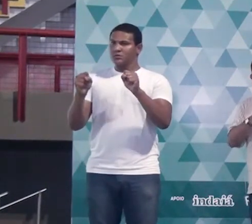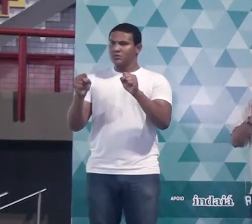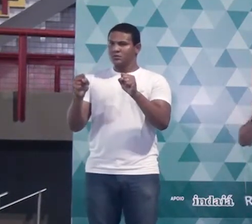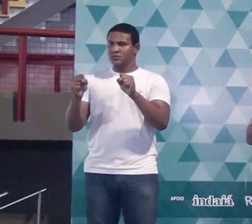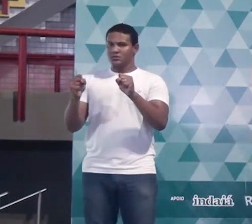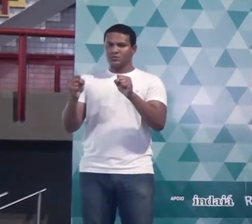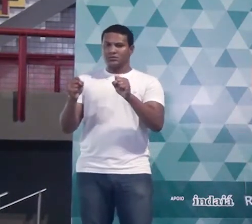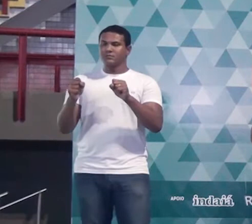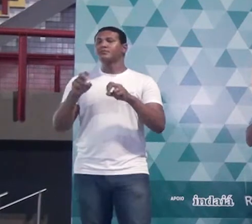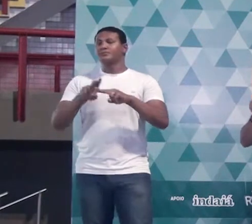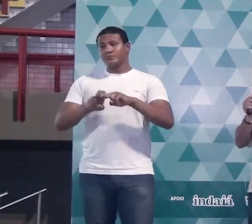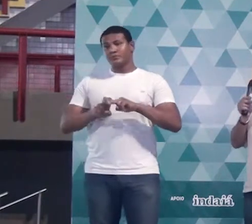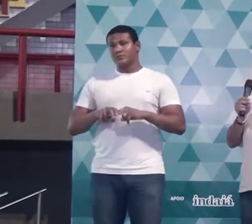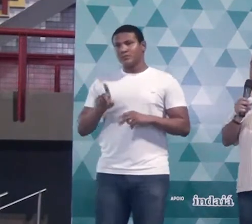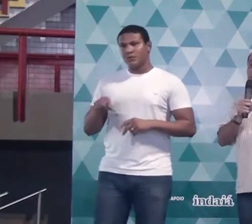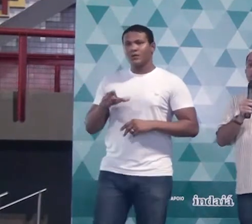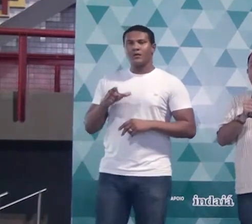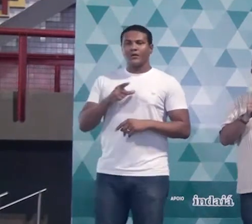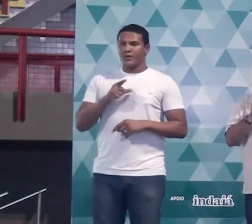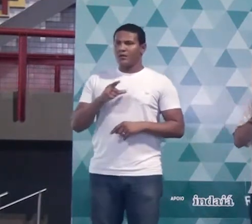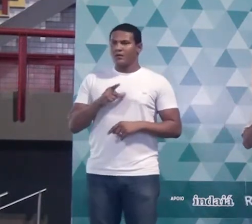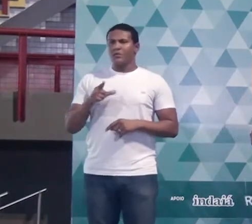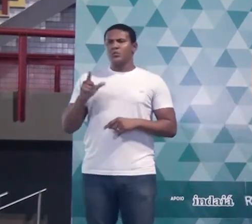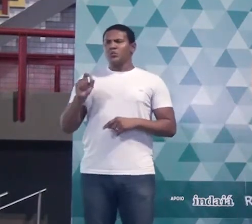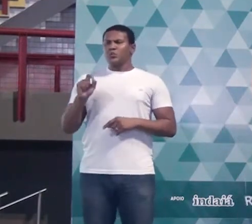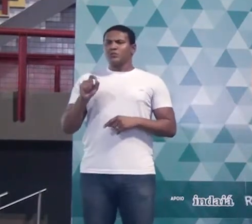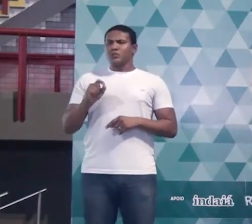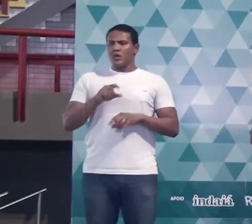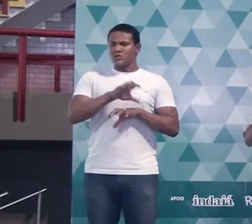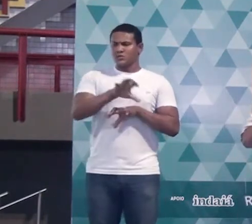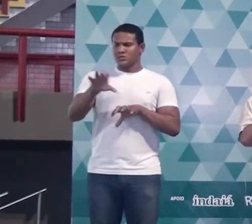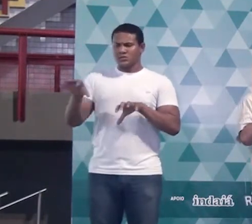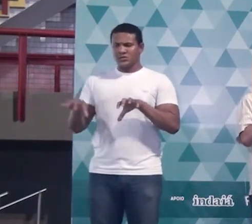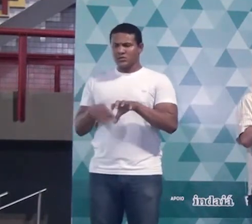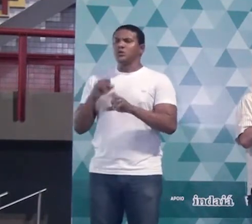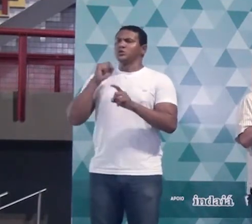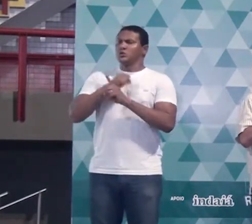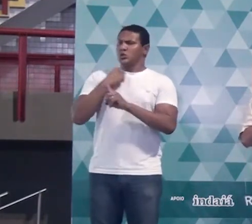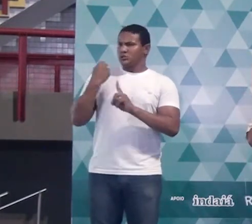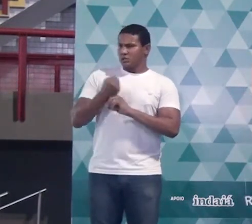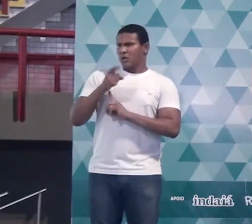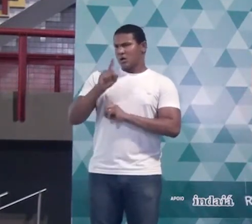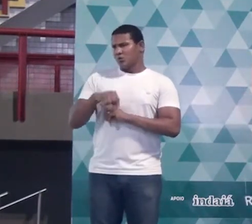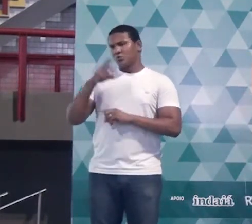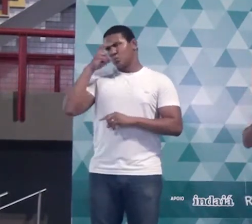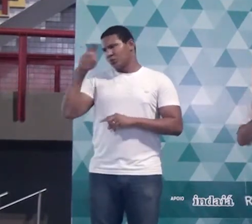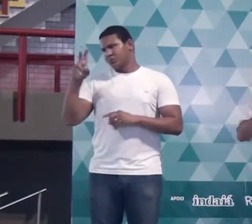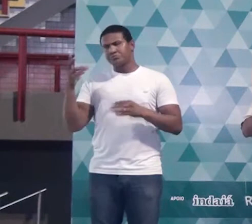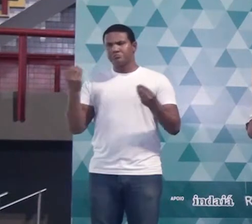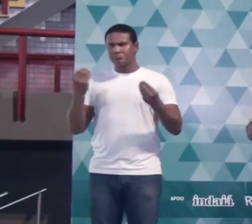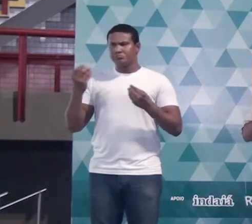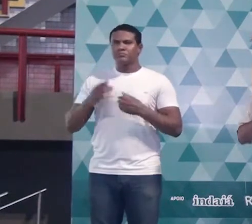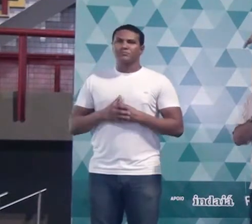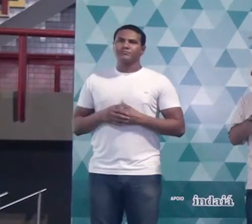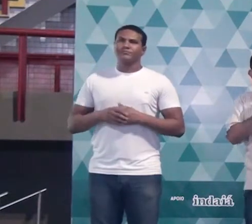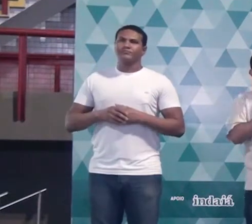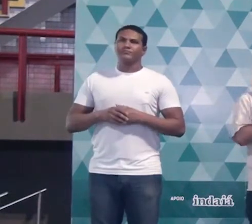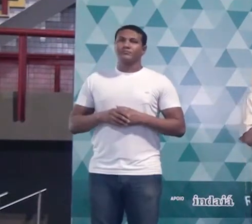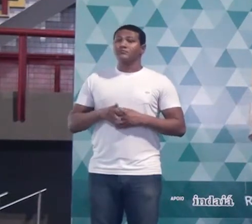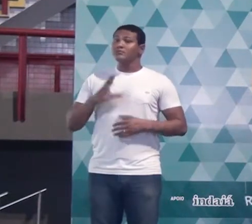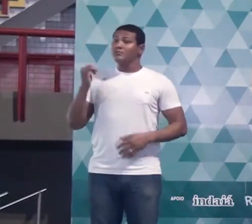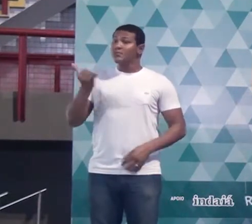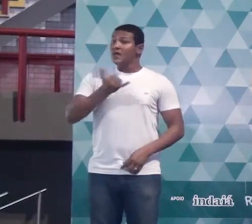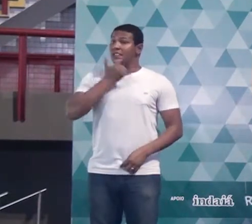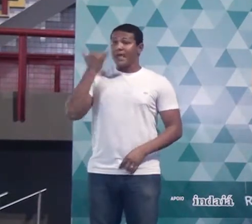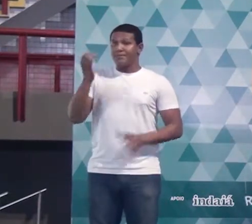bem, então o que é essa variação diastrática? É variação social, variação sociocultural. Como assim? Dependendo do